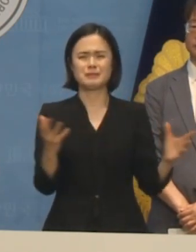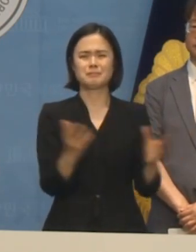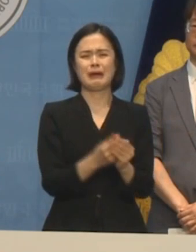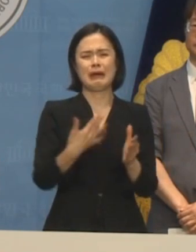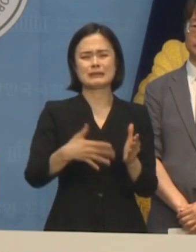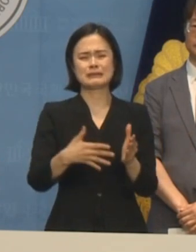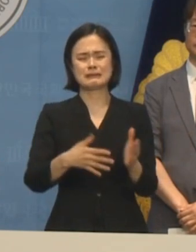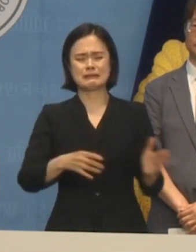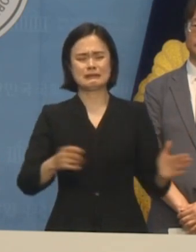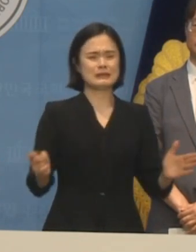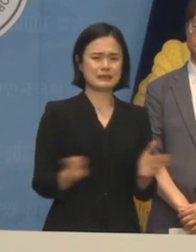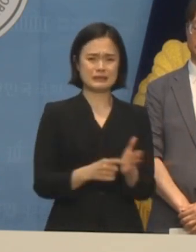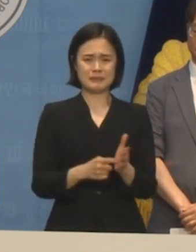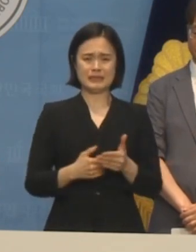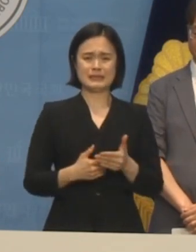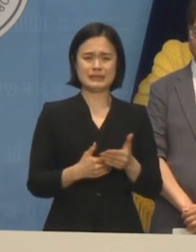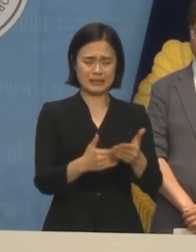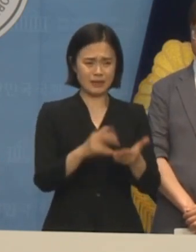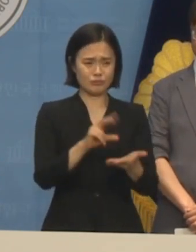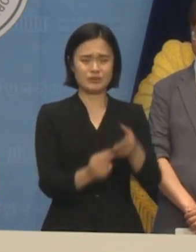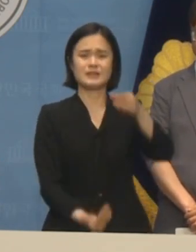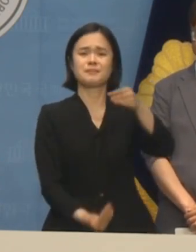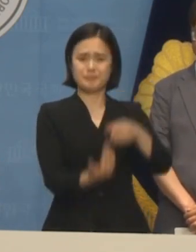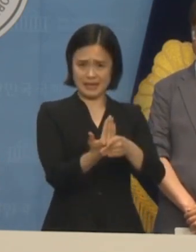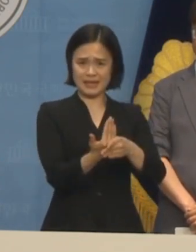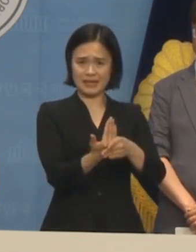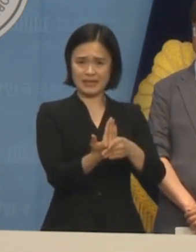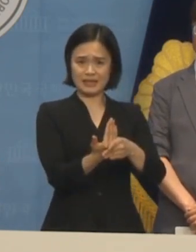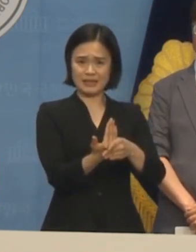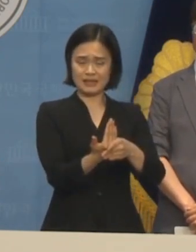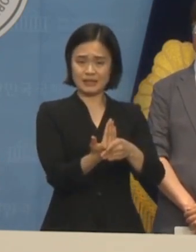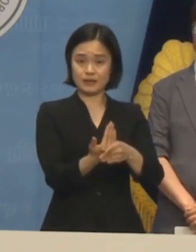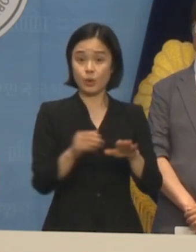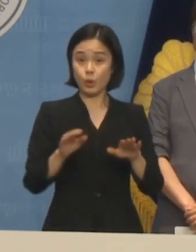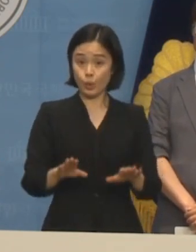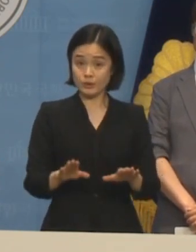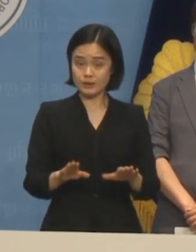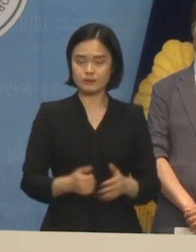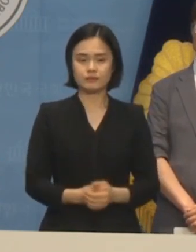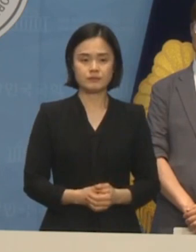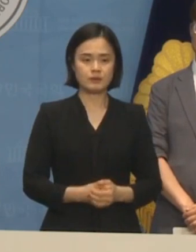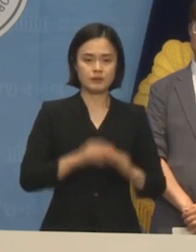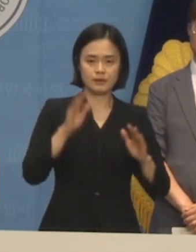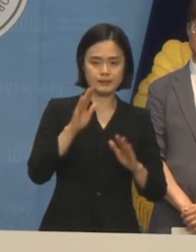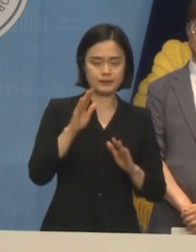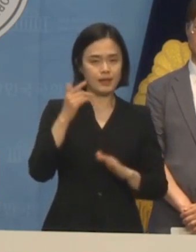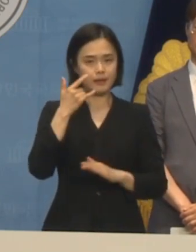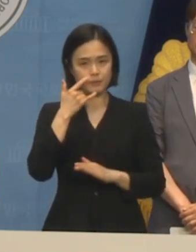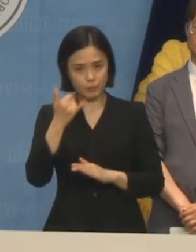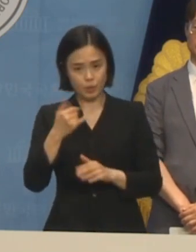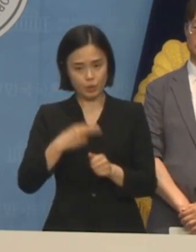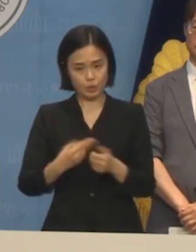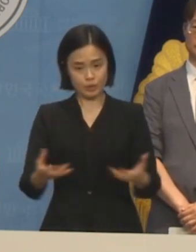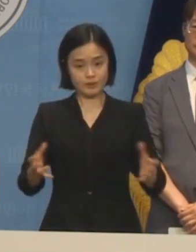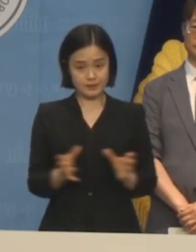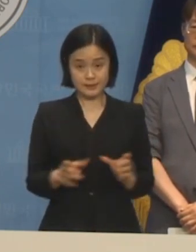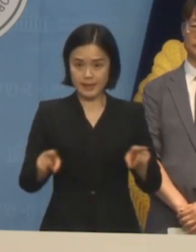다시 한번 강조합니다. 저는 오늘 함께한 학생, 학부모, 교원단체와 함께